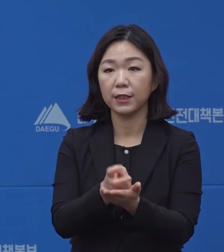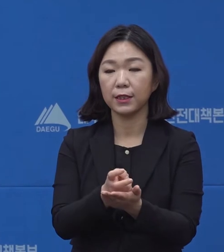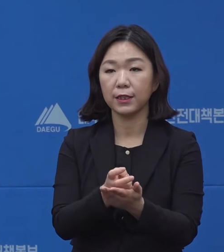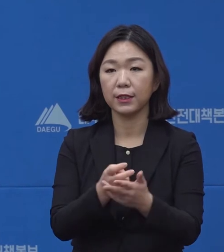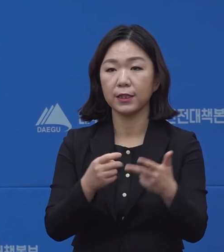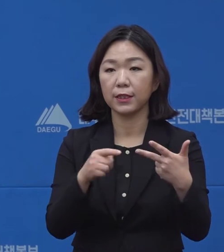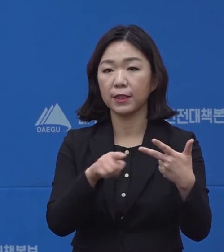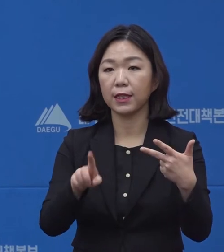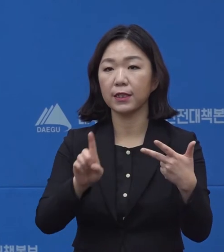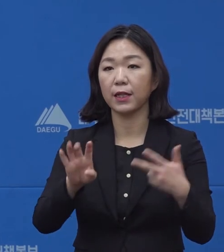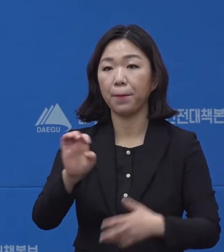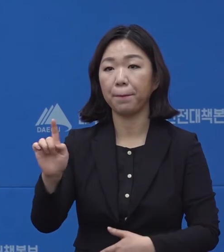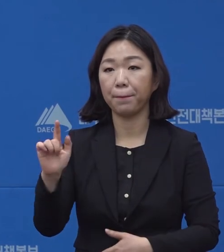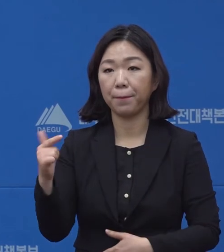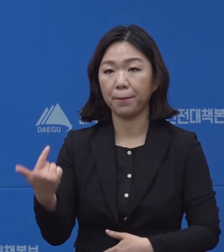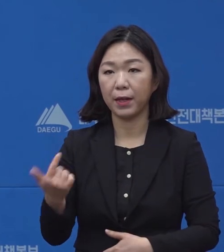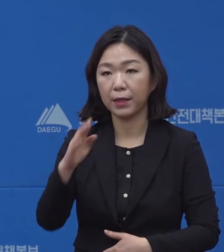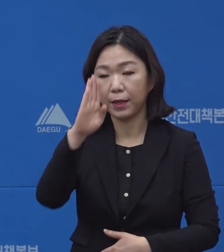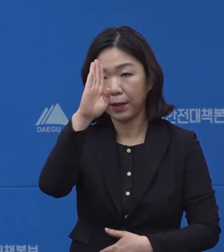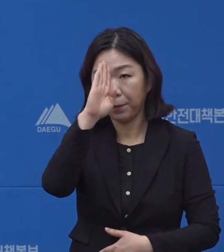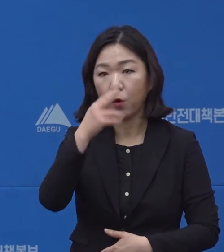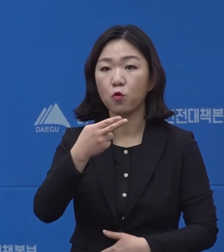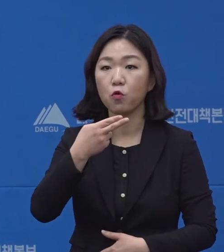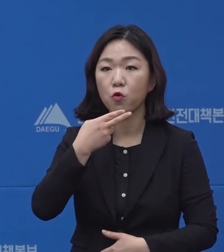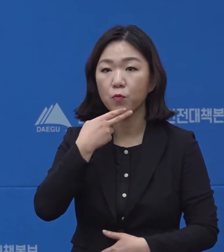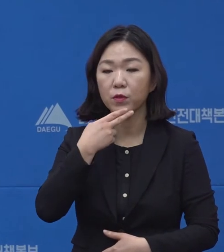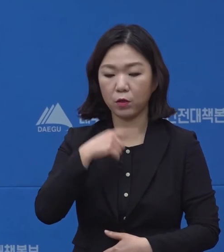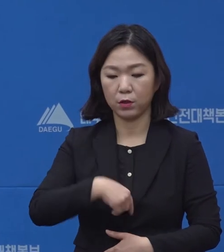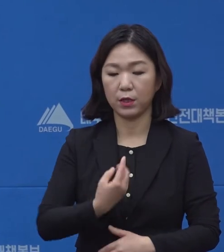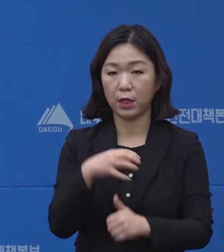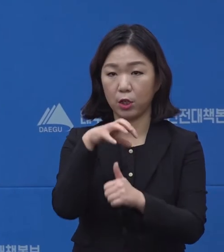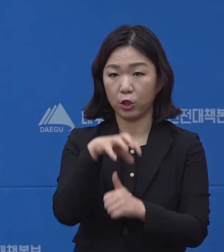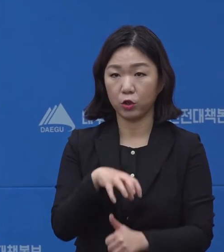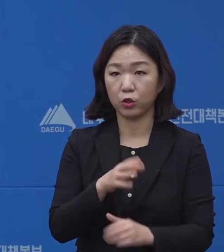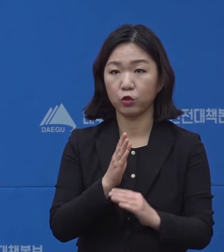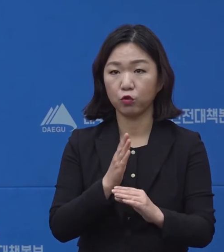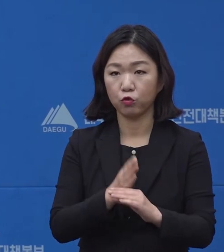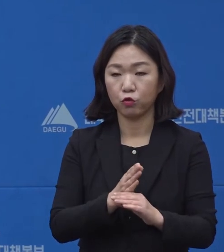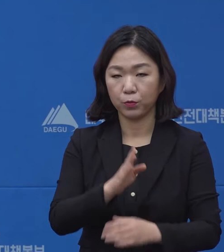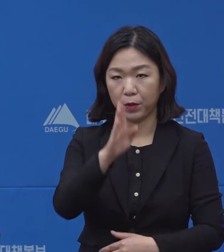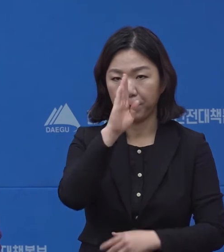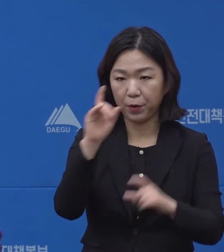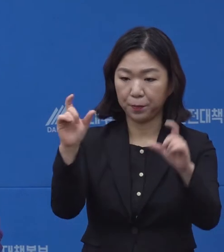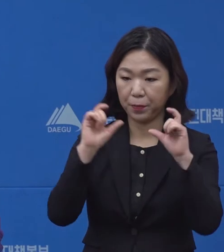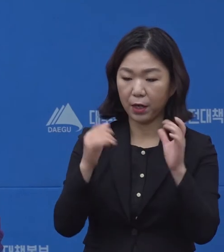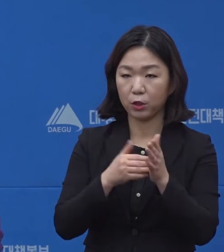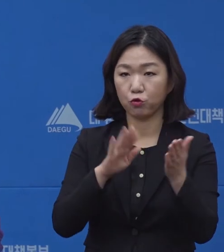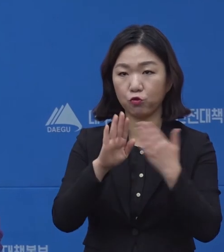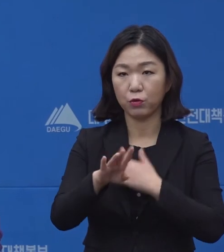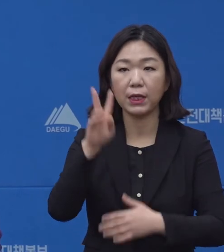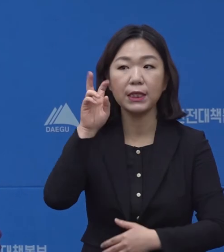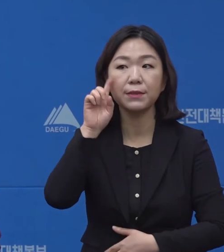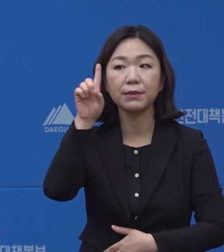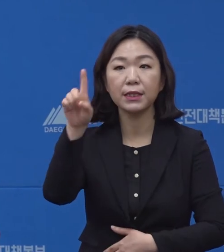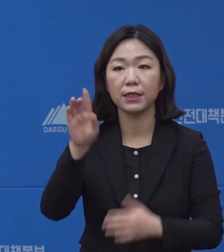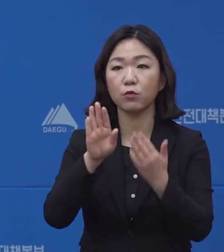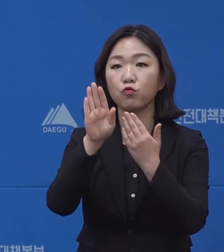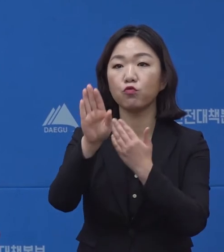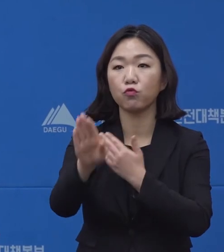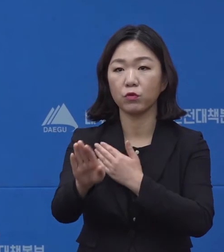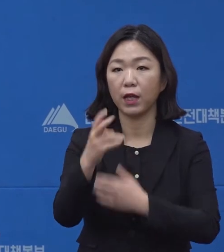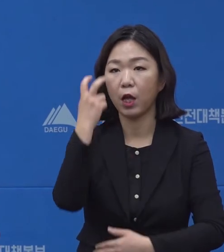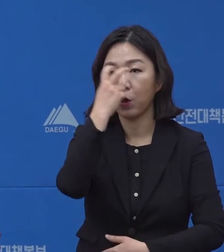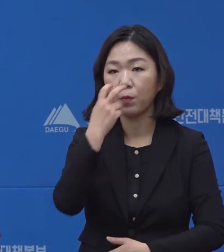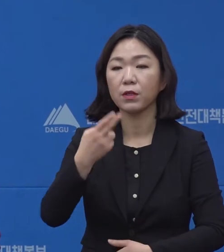7-1판에는 무증상으로 자가 격리 중인 확진 환자가 확진일로부터 21일이 지나면 진단